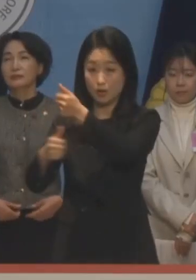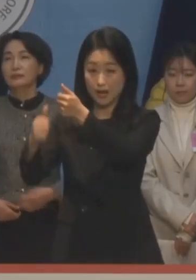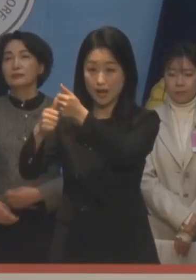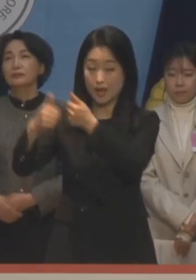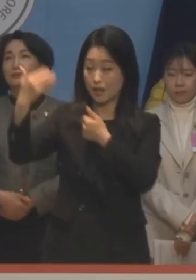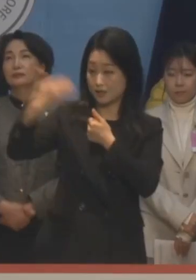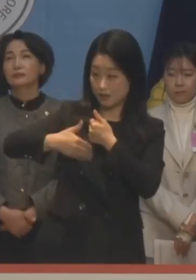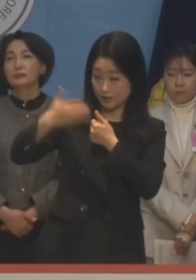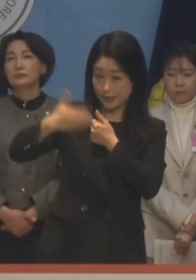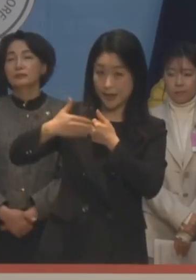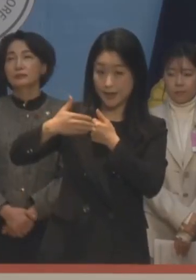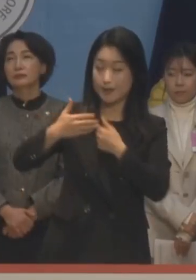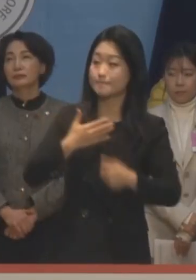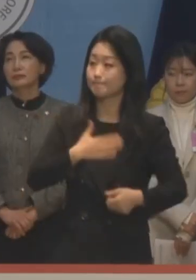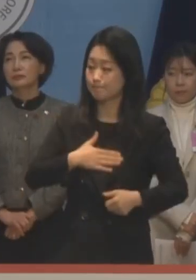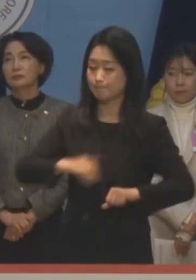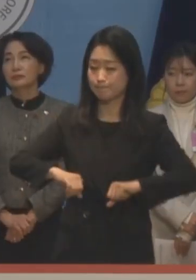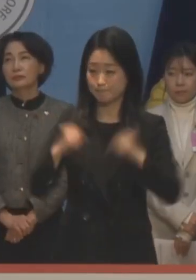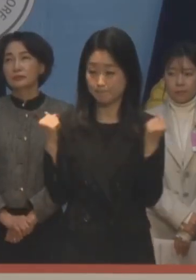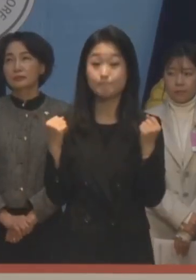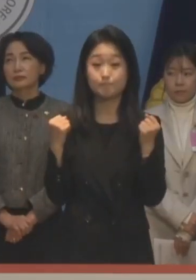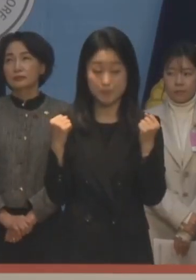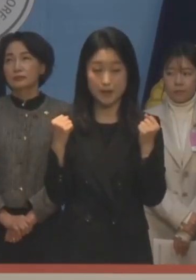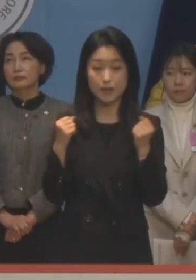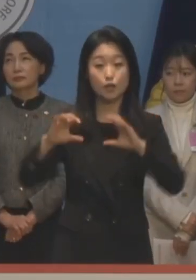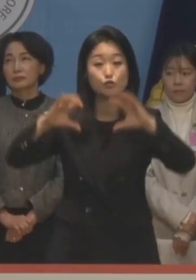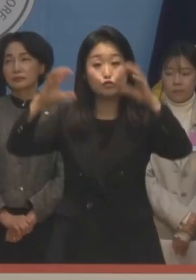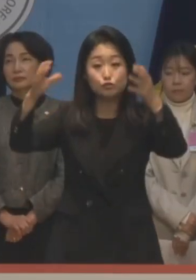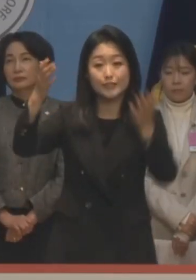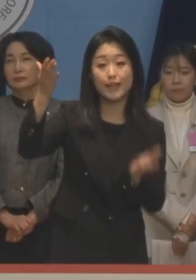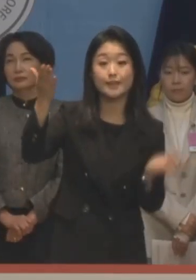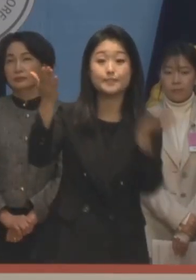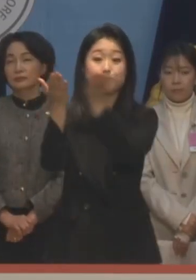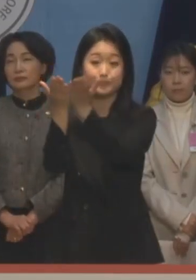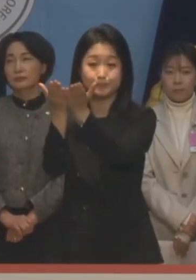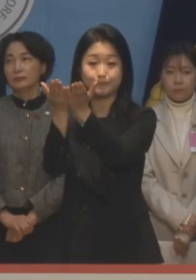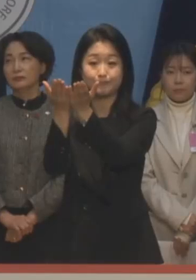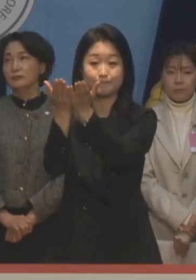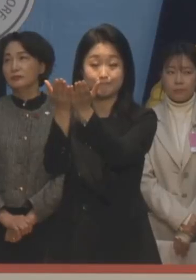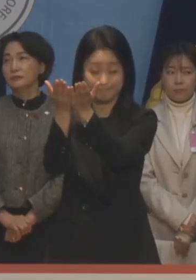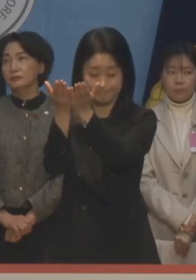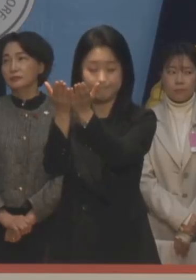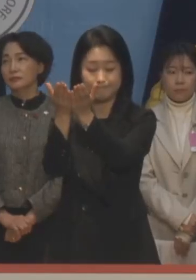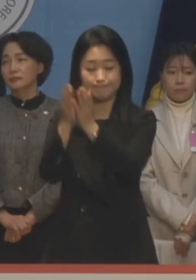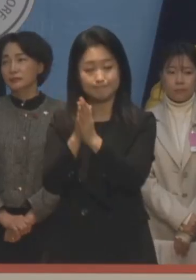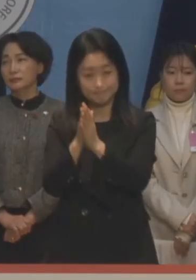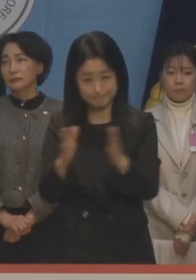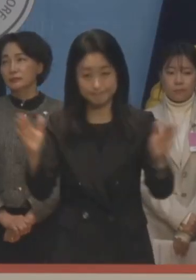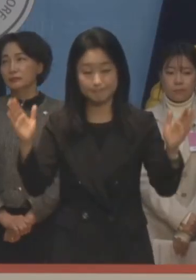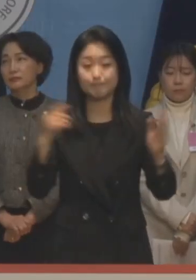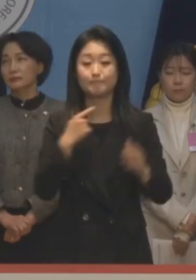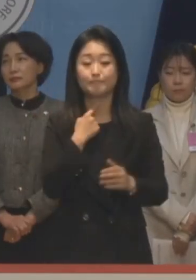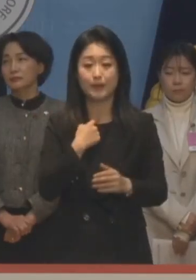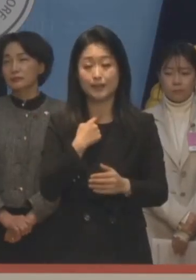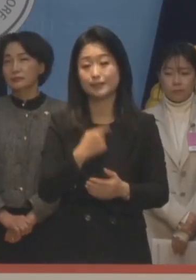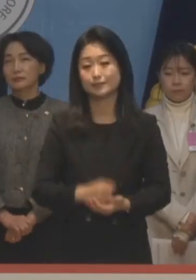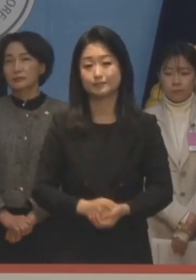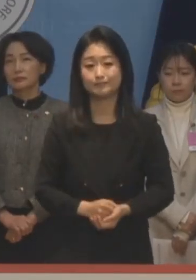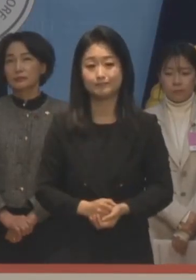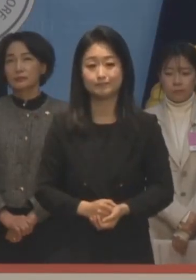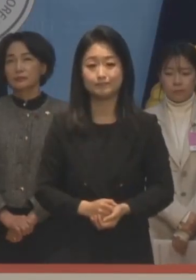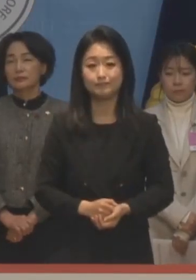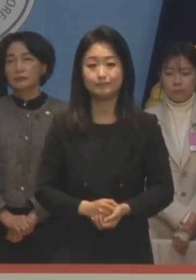허용하는 선택의정서가 발효되는 등 국제사회 수준의 장애인 인권으로 한 발자국 가깝게 다가가는